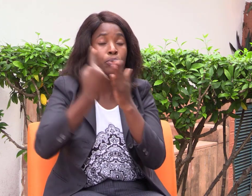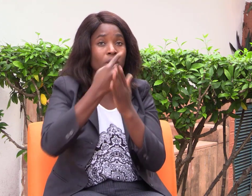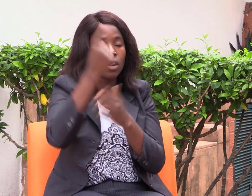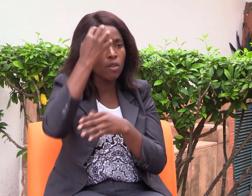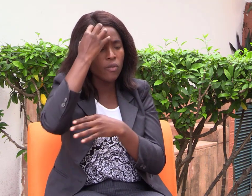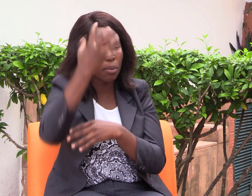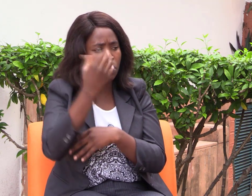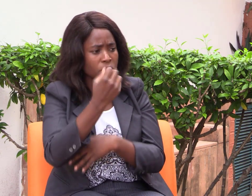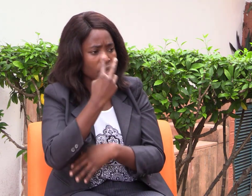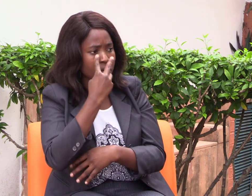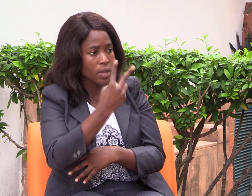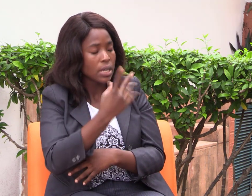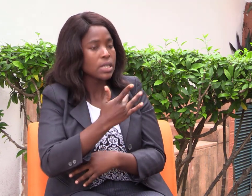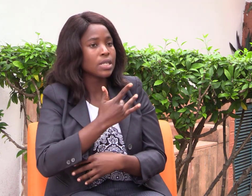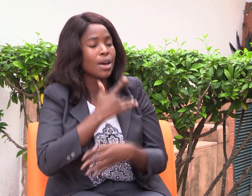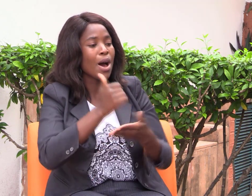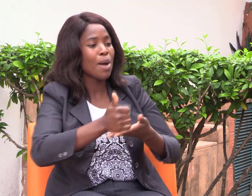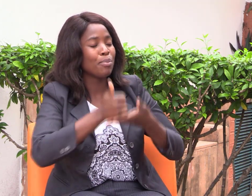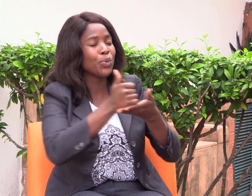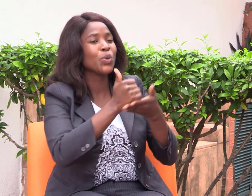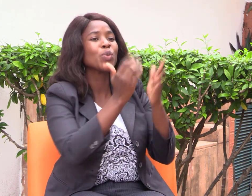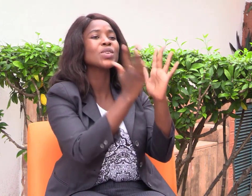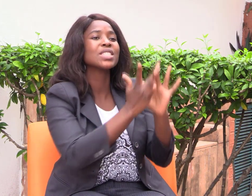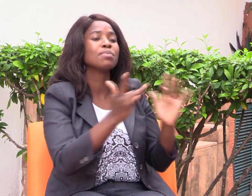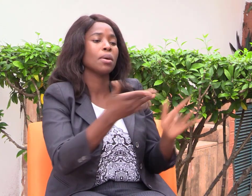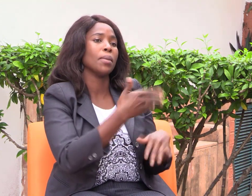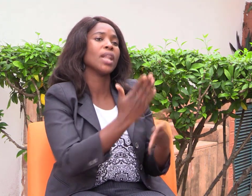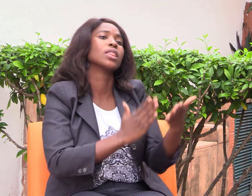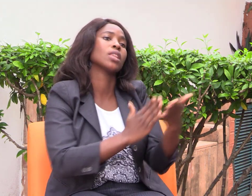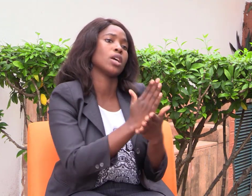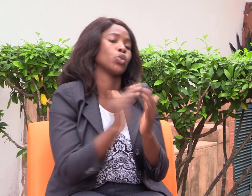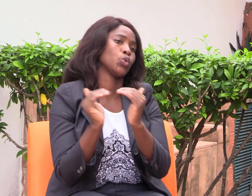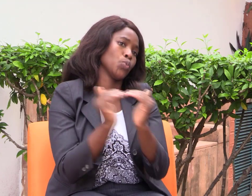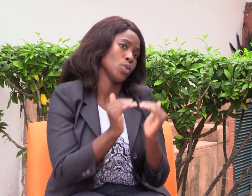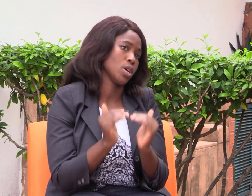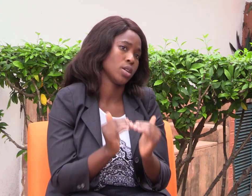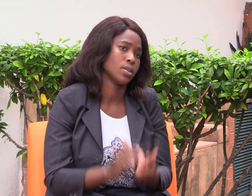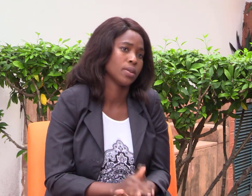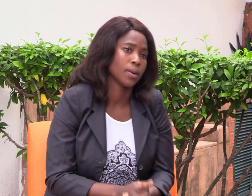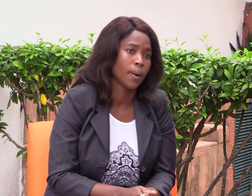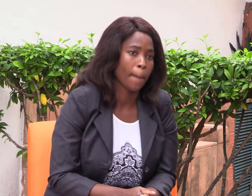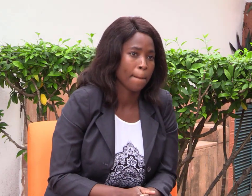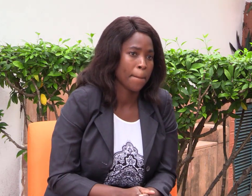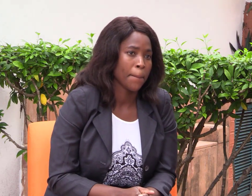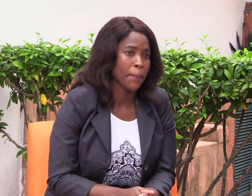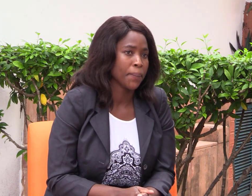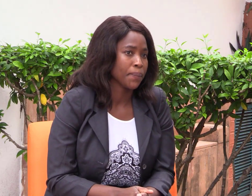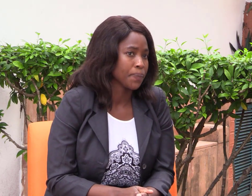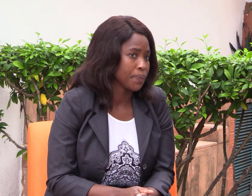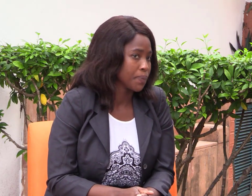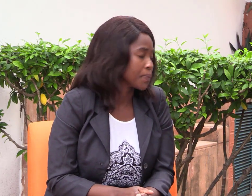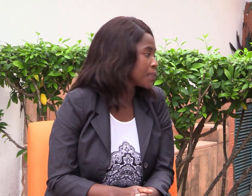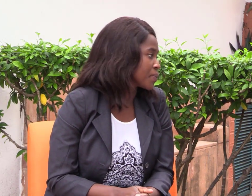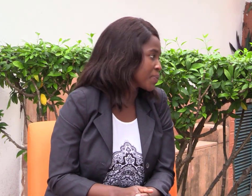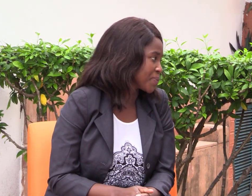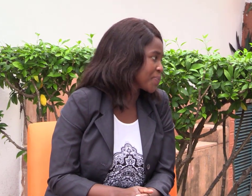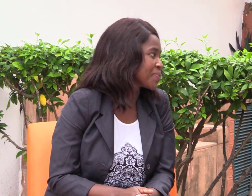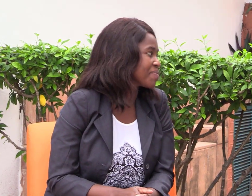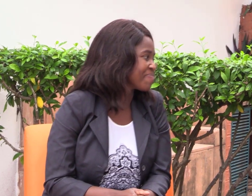mulheres ouvintes. Porque o governo também deve sentir que são mulheres e que têm esse direito e que precisam de ter um